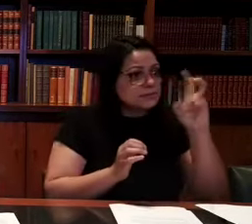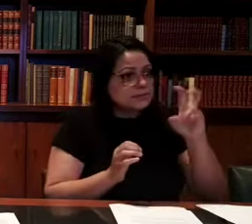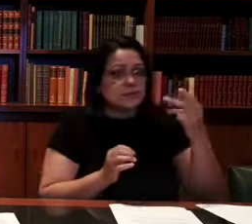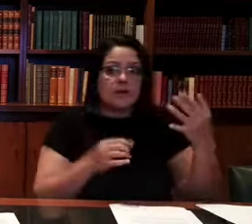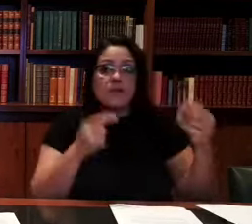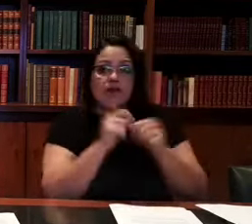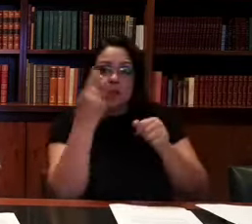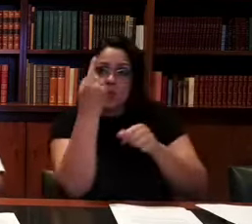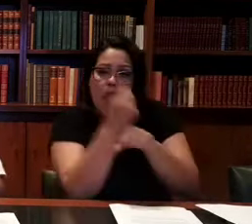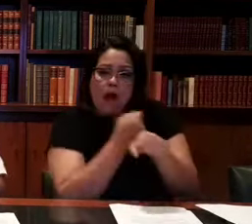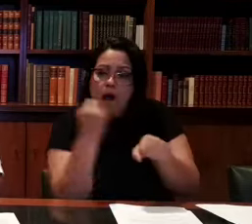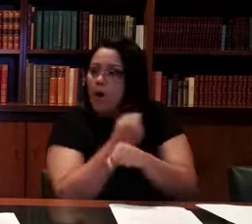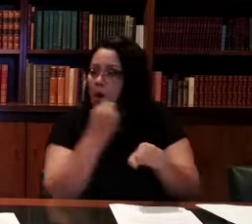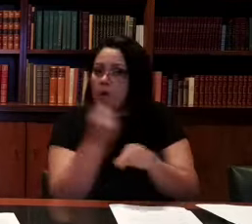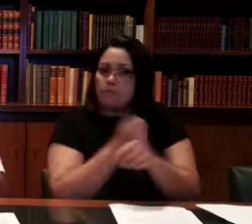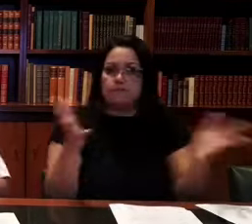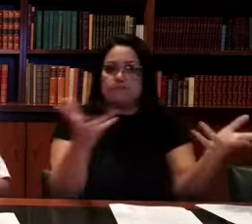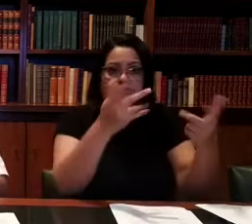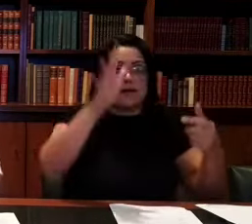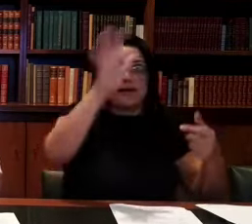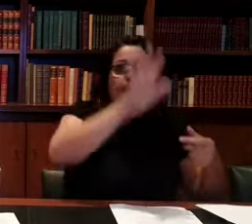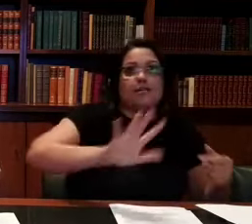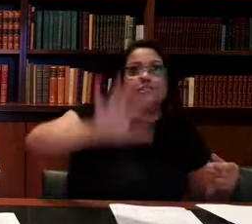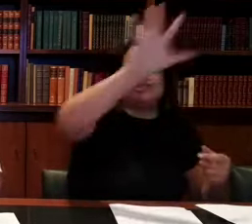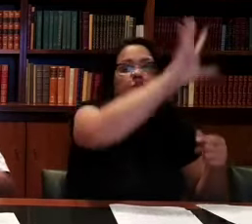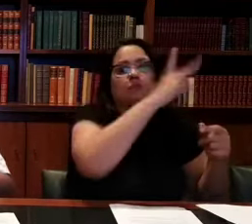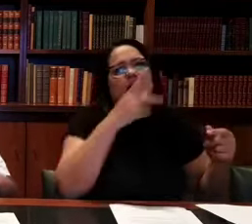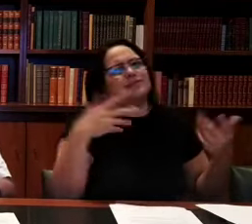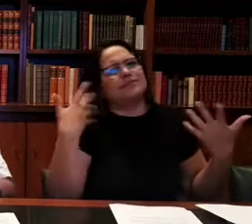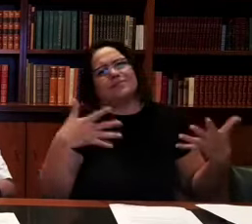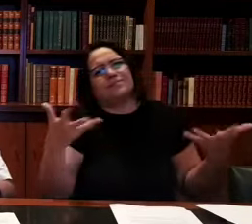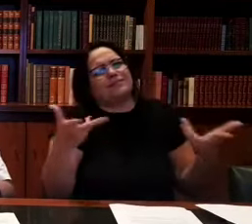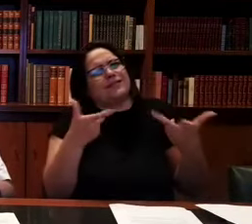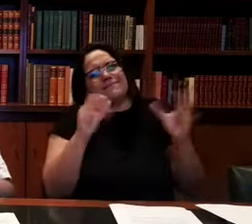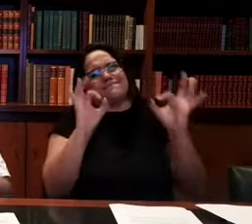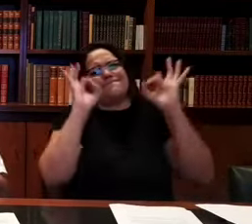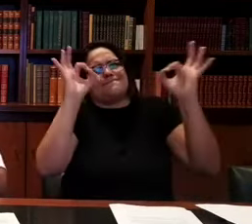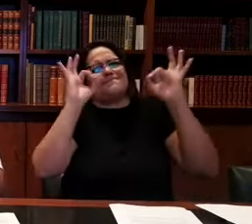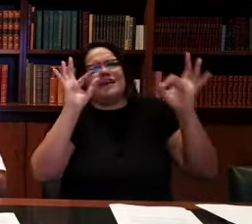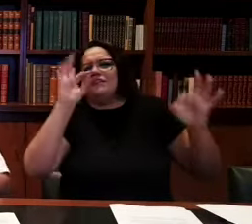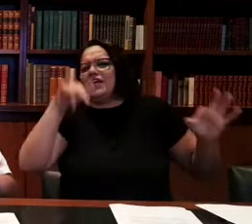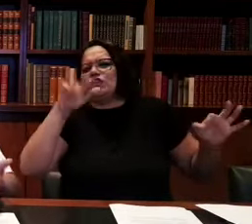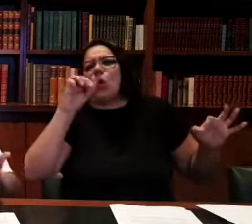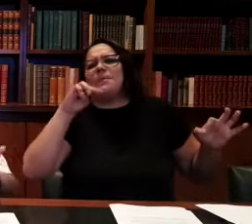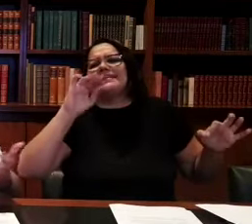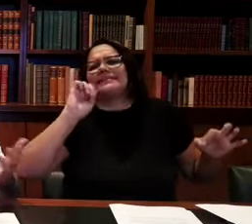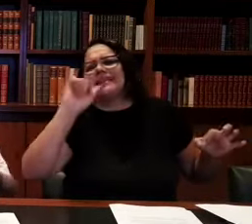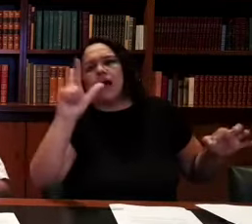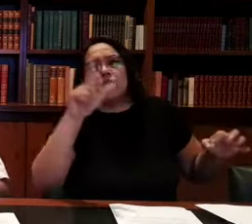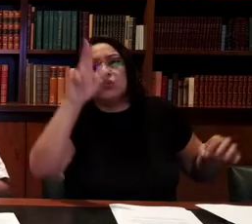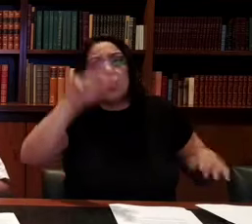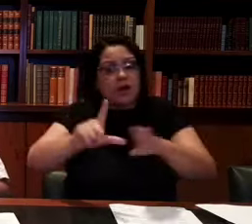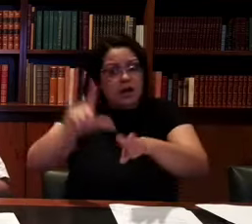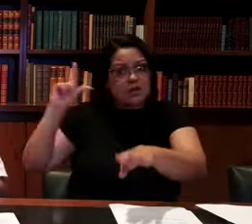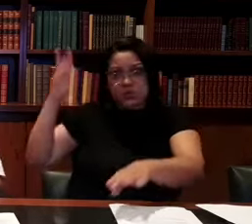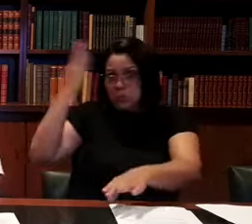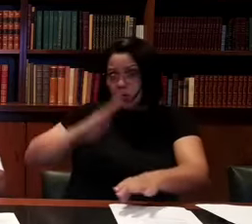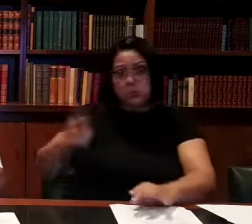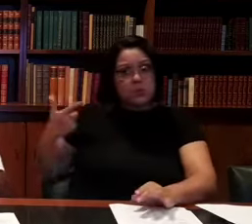para fazer uma obra na na sua região isso é excepcional essa ser uma menor isso nunca existiu no Brasil